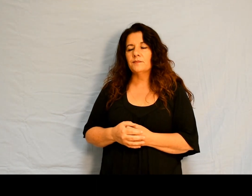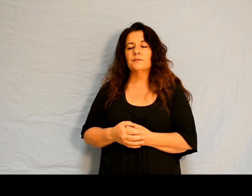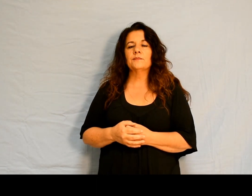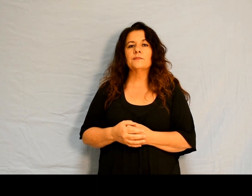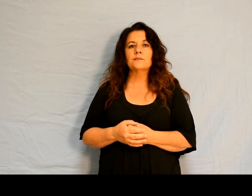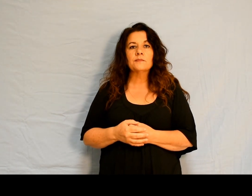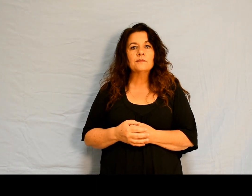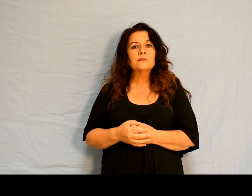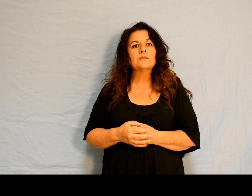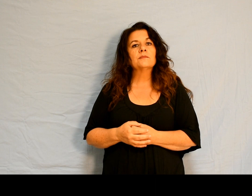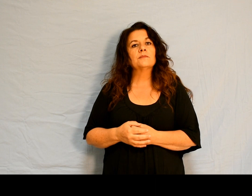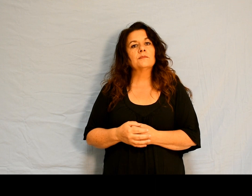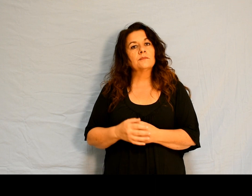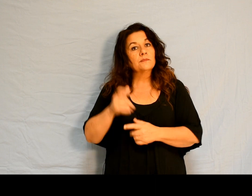Ceux qui avaient commencé à 5 heures